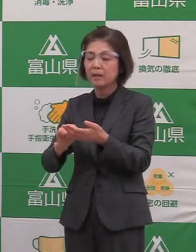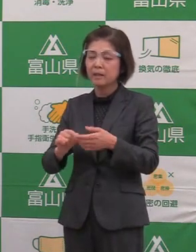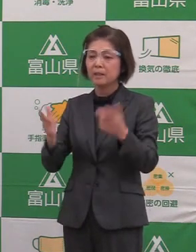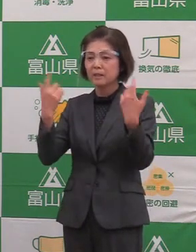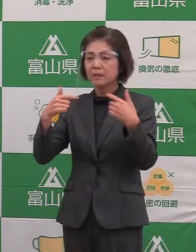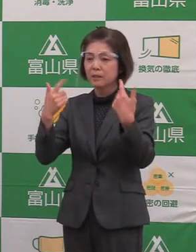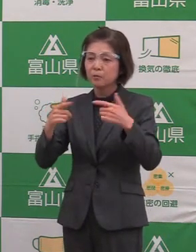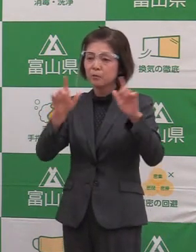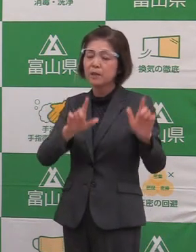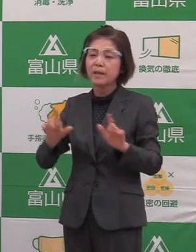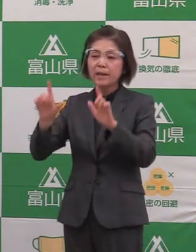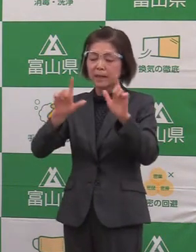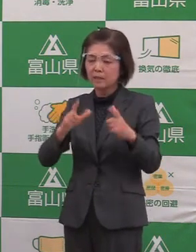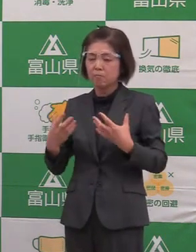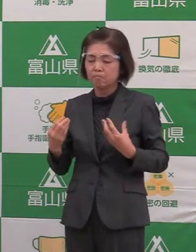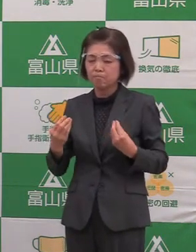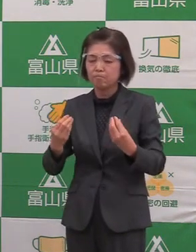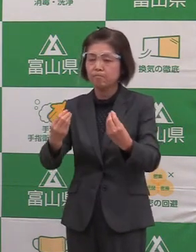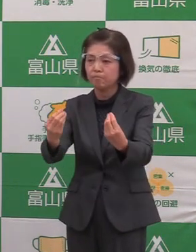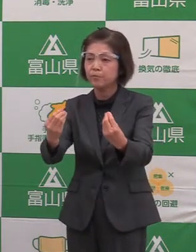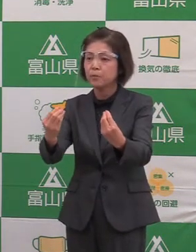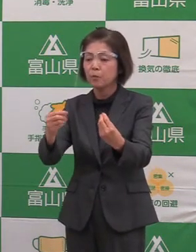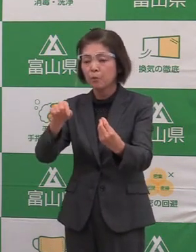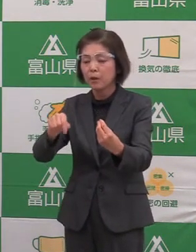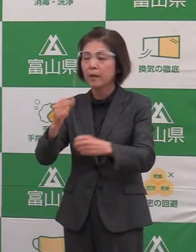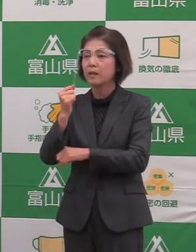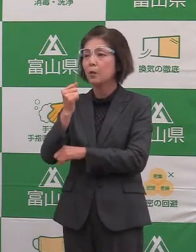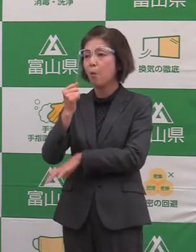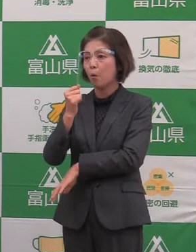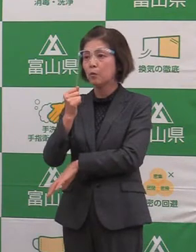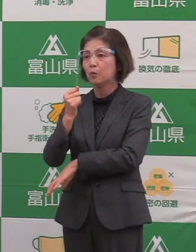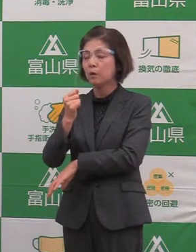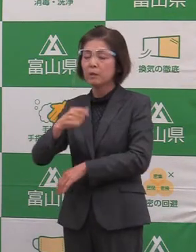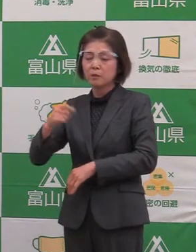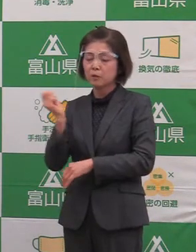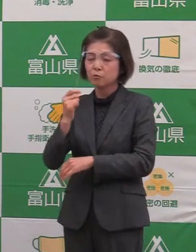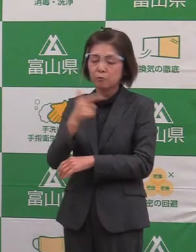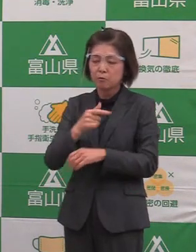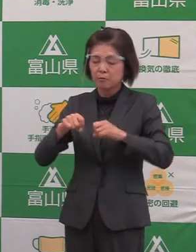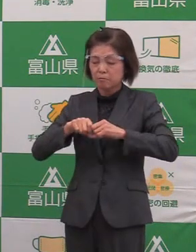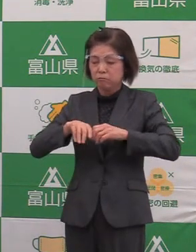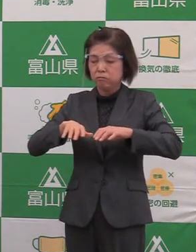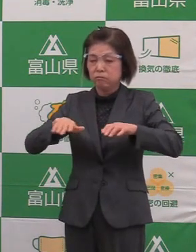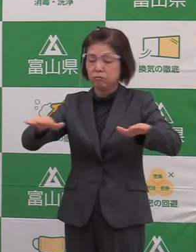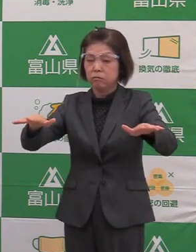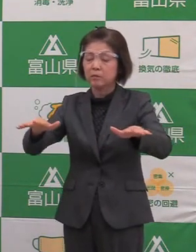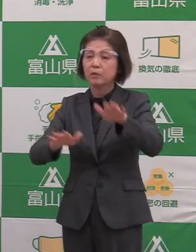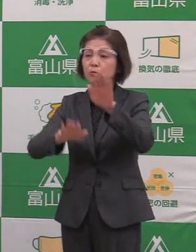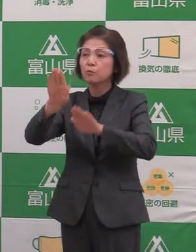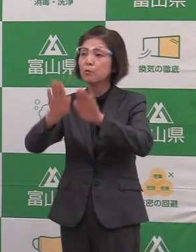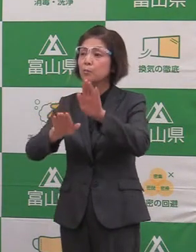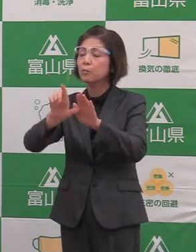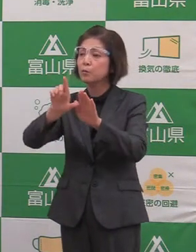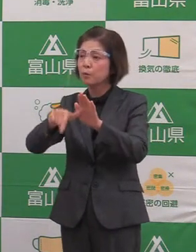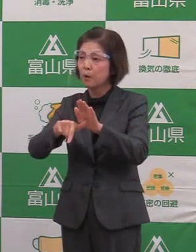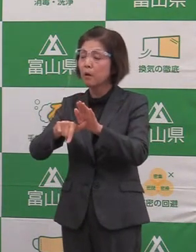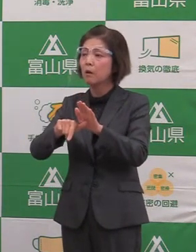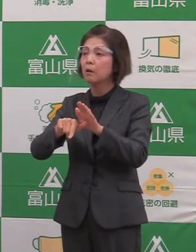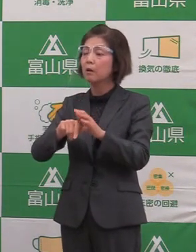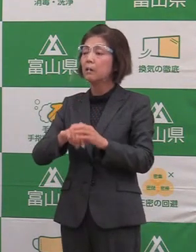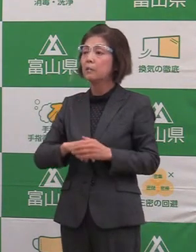維持をしていくということが基本なんです。ただ、急速に拡大が見受けられるような状況になると、それ